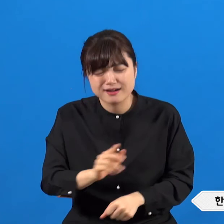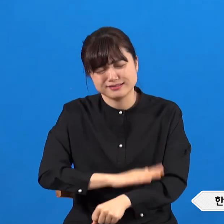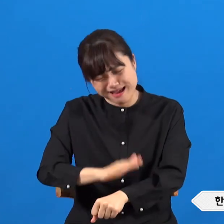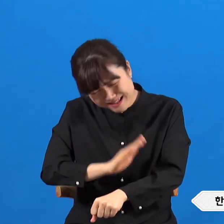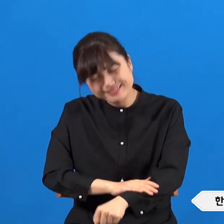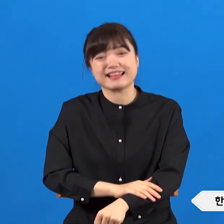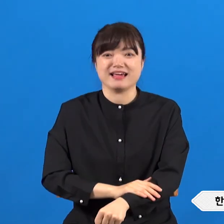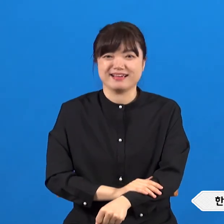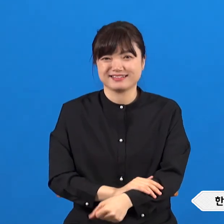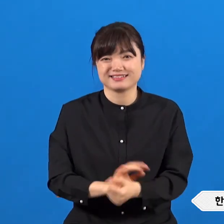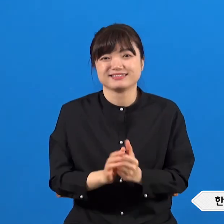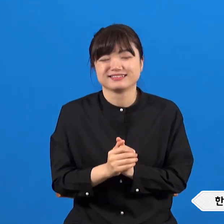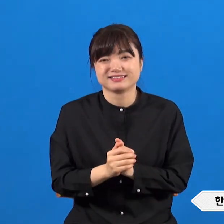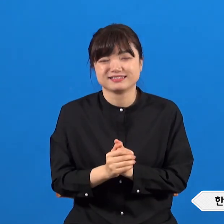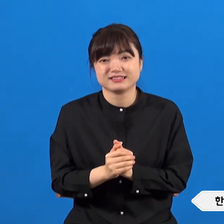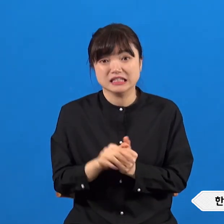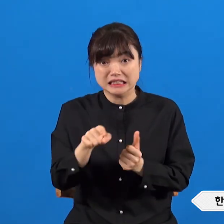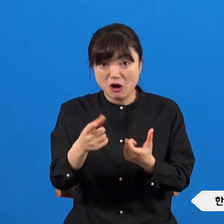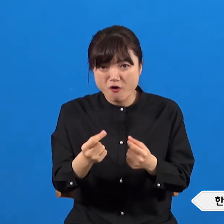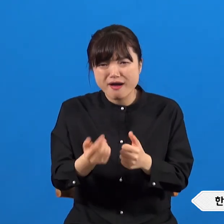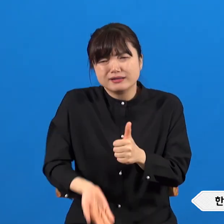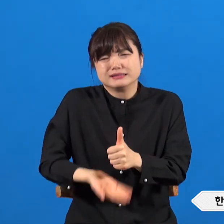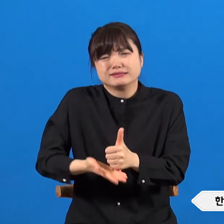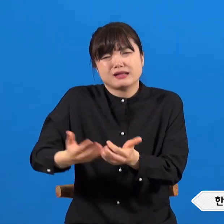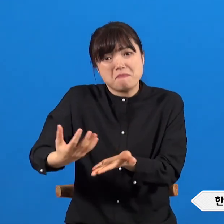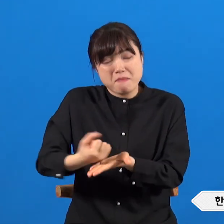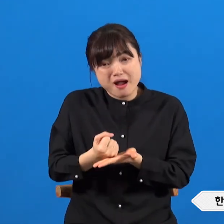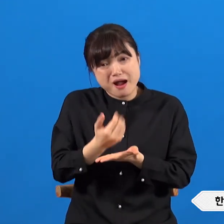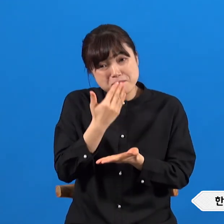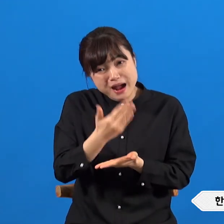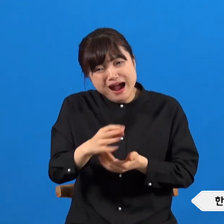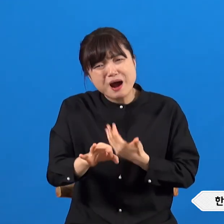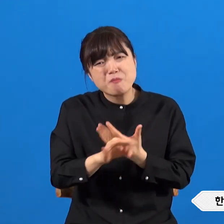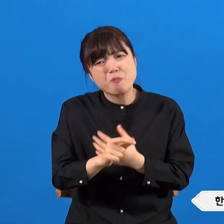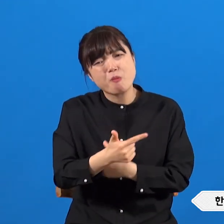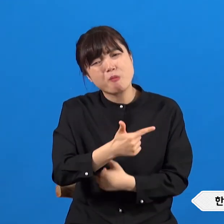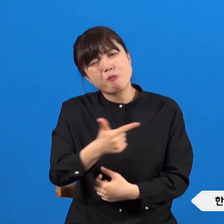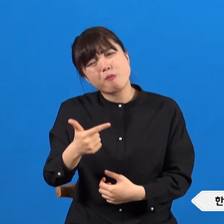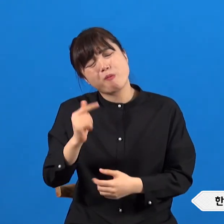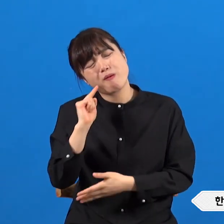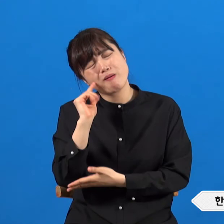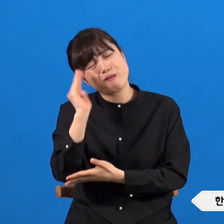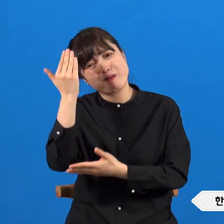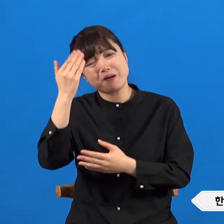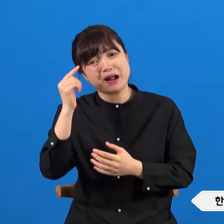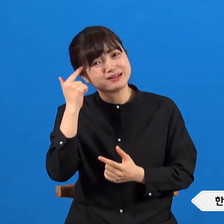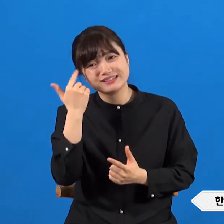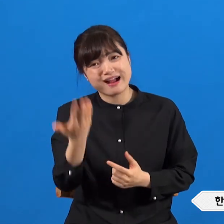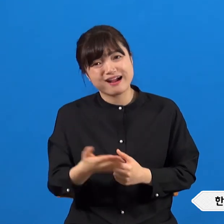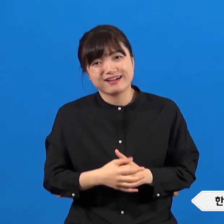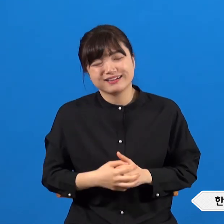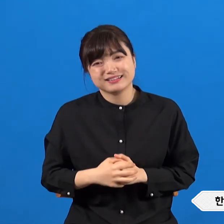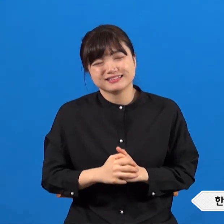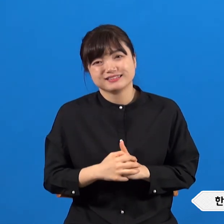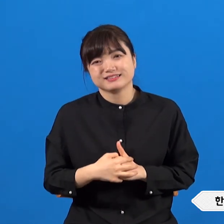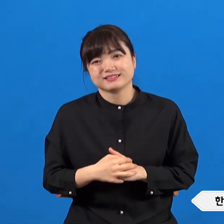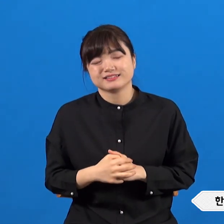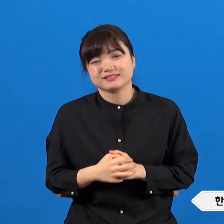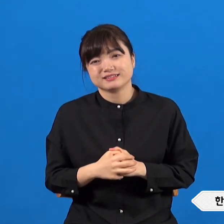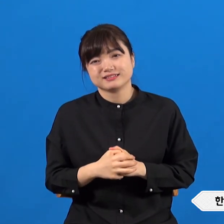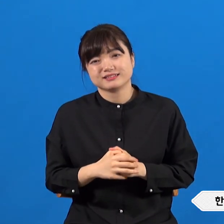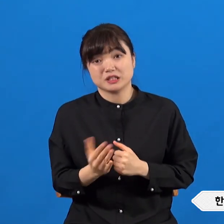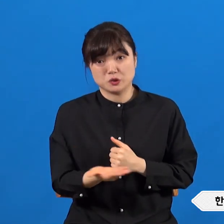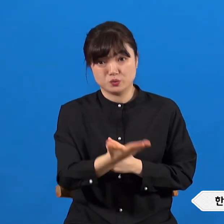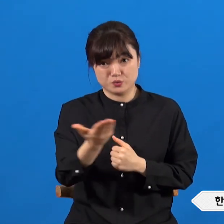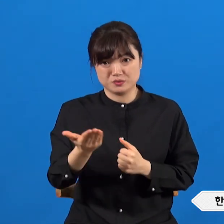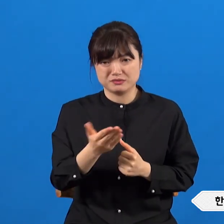잘했다. 여러분, 그렇게 칭찬 들을 수 있다면 그건 얼마나 영광스러운 순간이겠습니까?